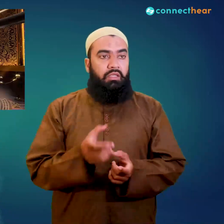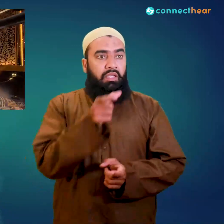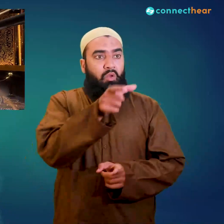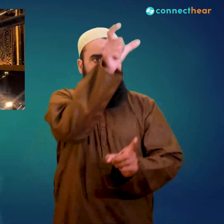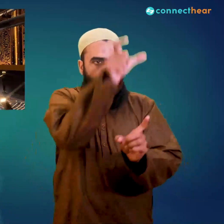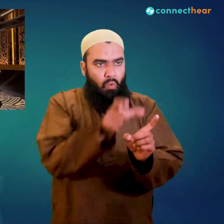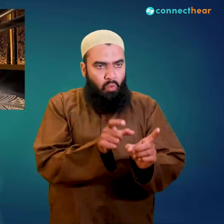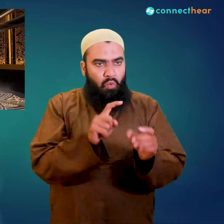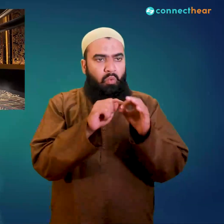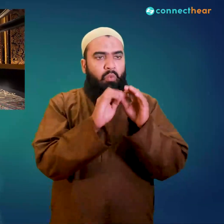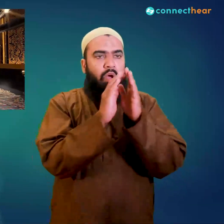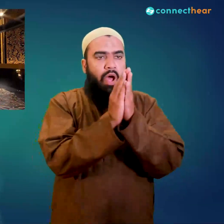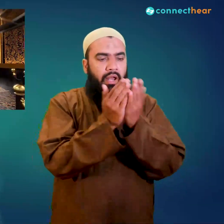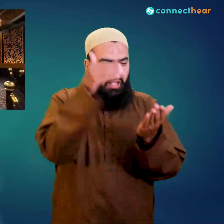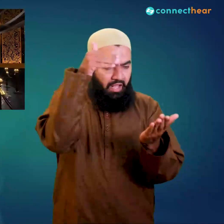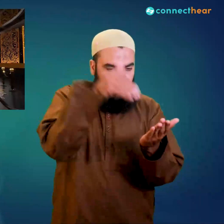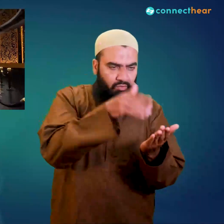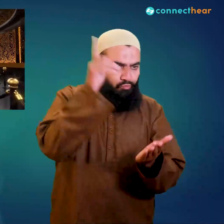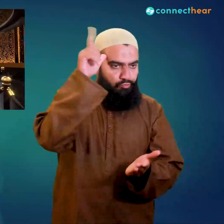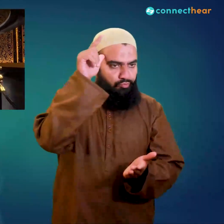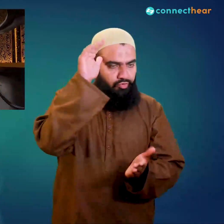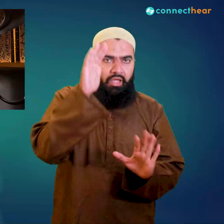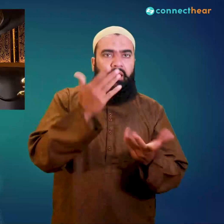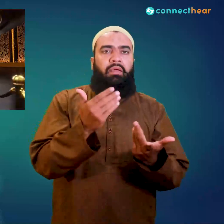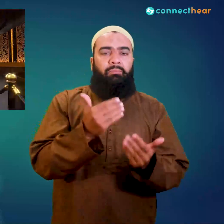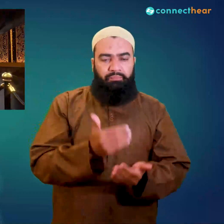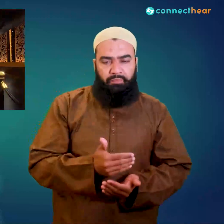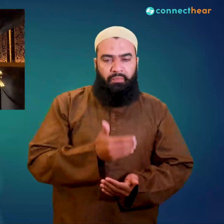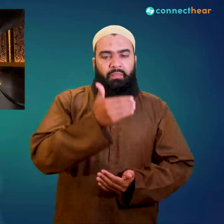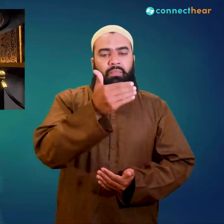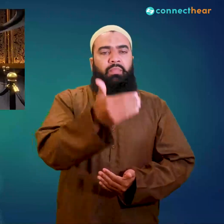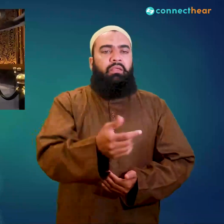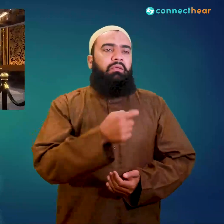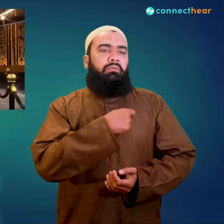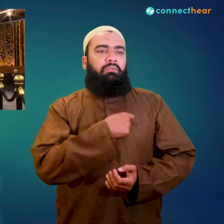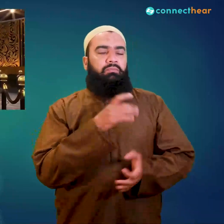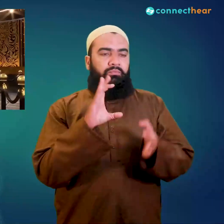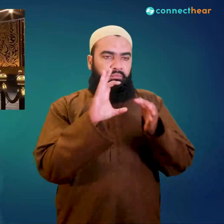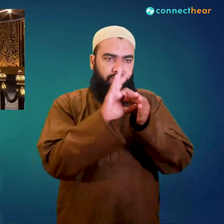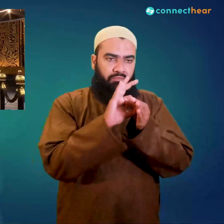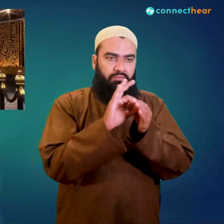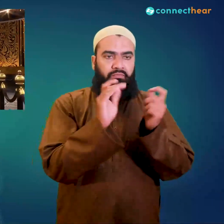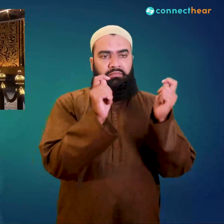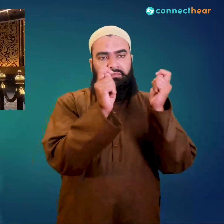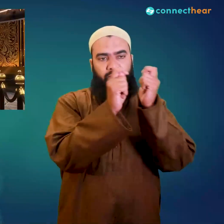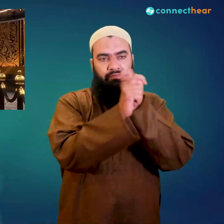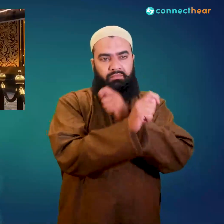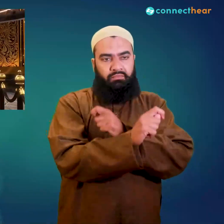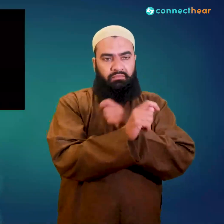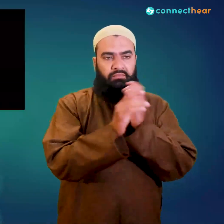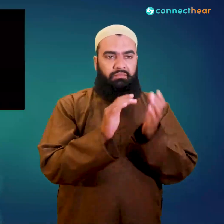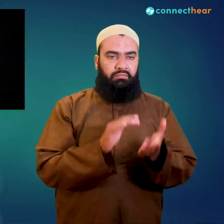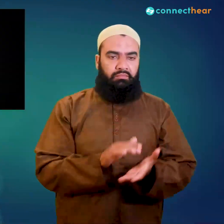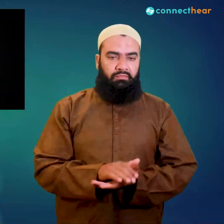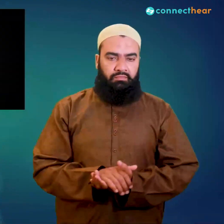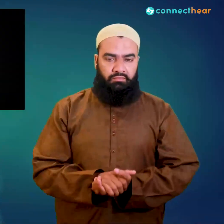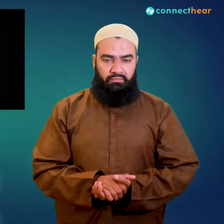اقفالها، تو کیا یہ لوگ قرآن میں غور نہیں کرتے یا دلوں پر قفل لگ رہے